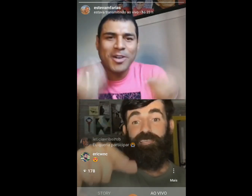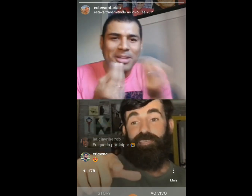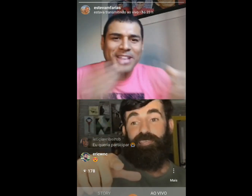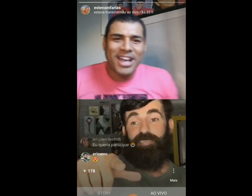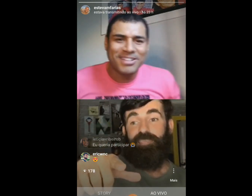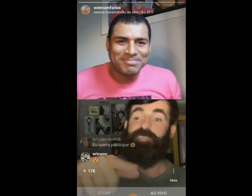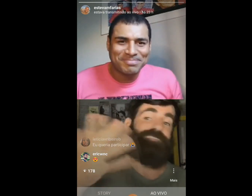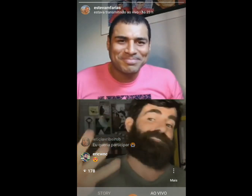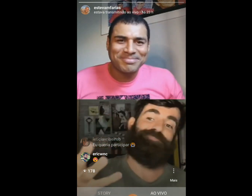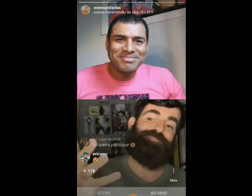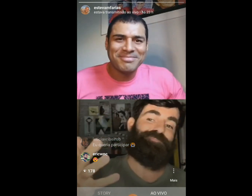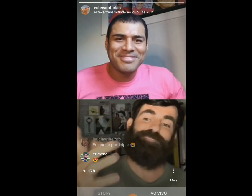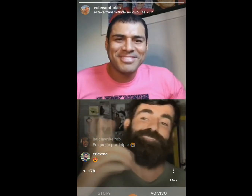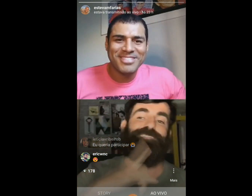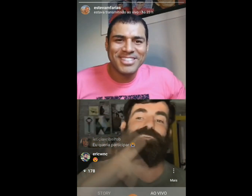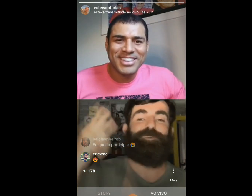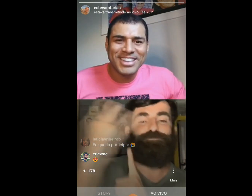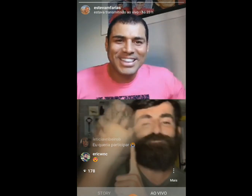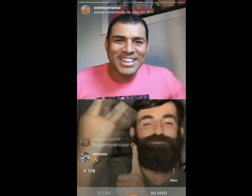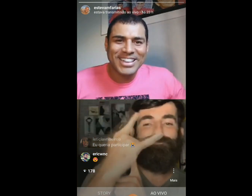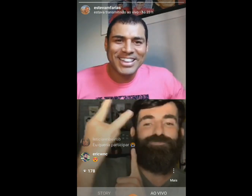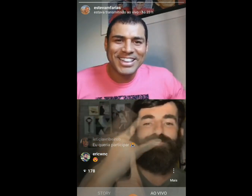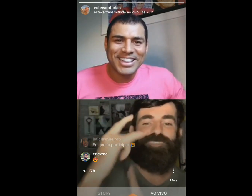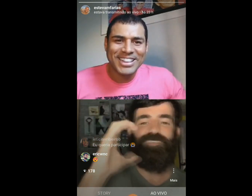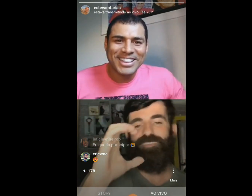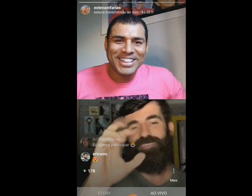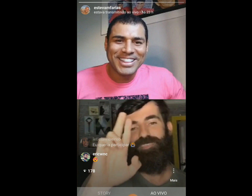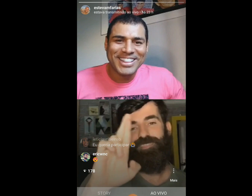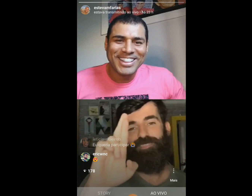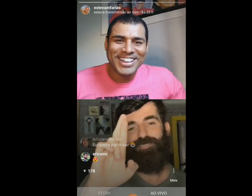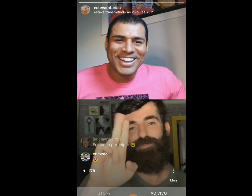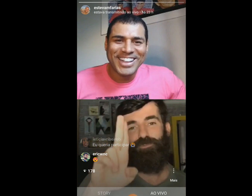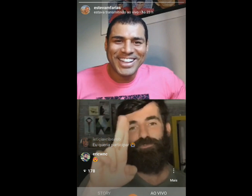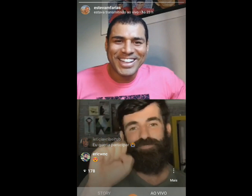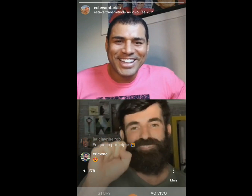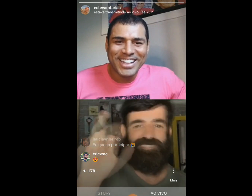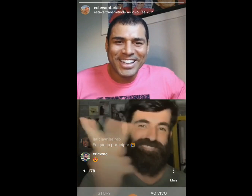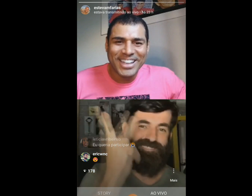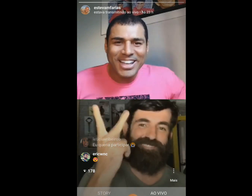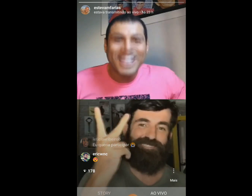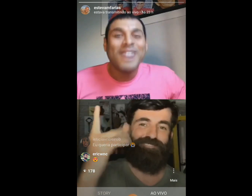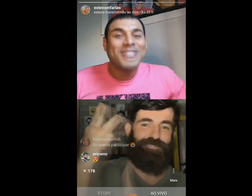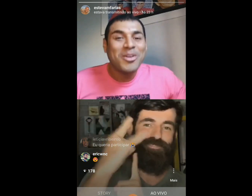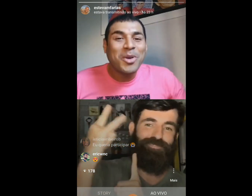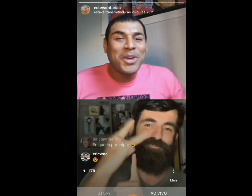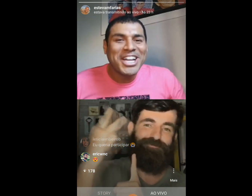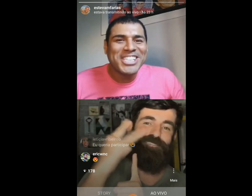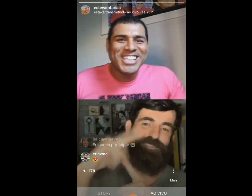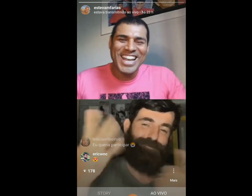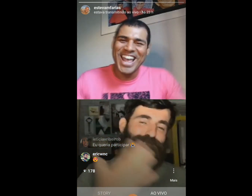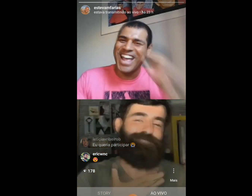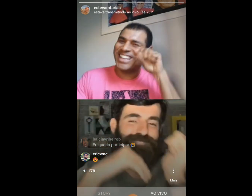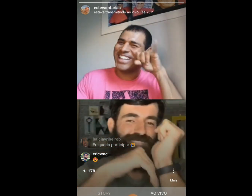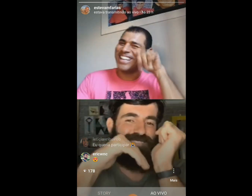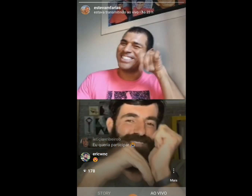tá? Então, eu tenho crush. Eu tenho crush. Eu tenho crush. Em